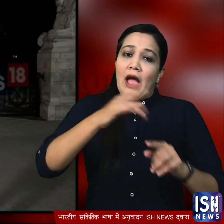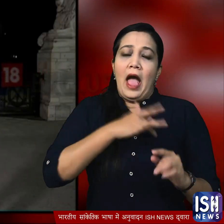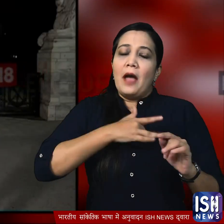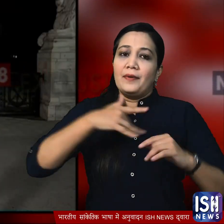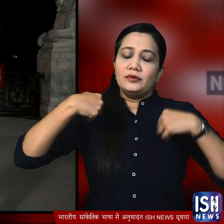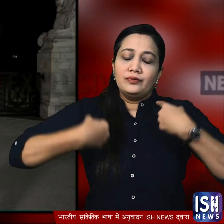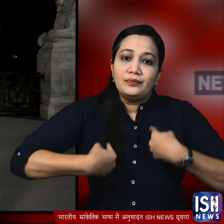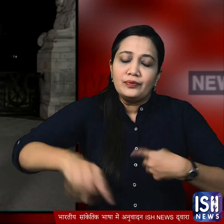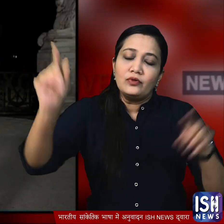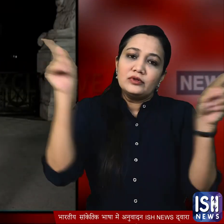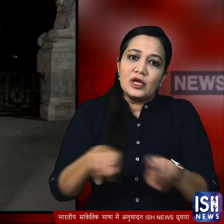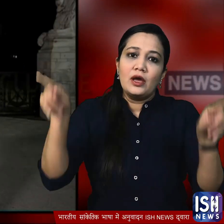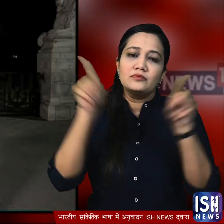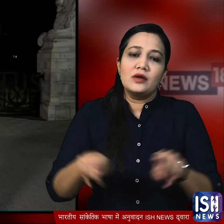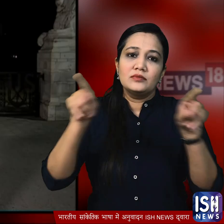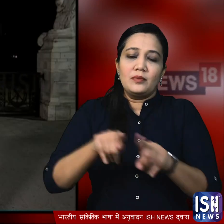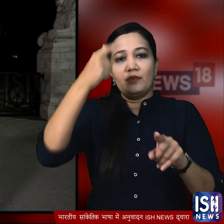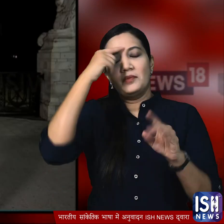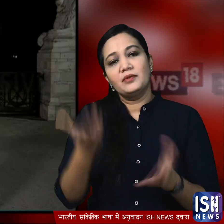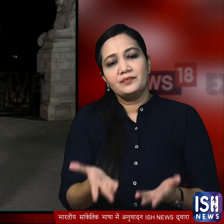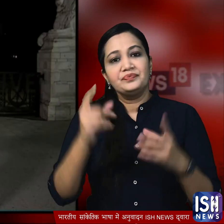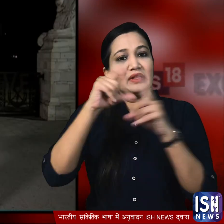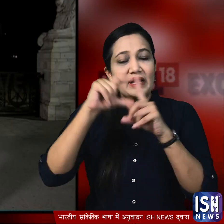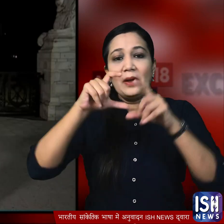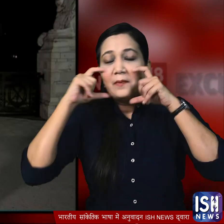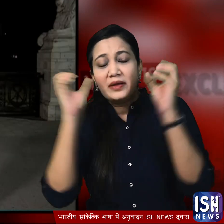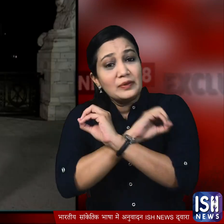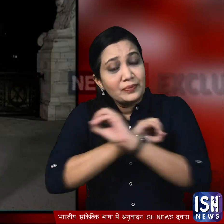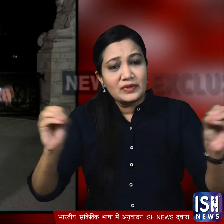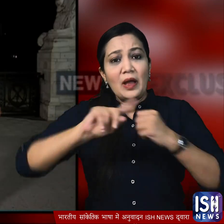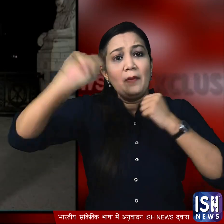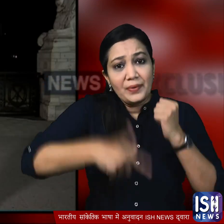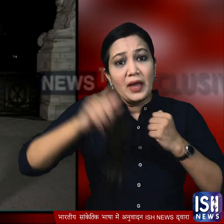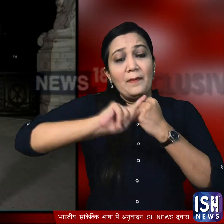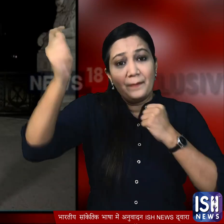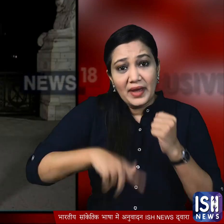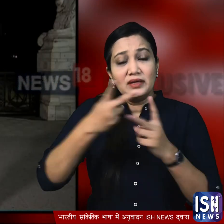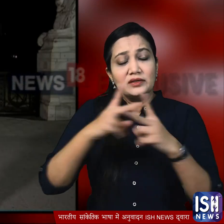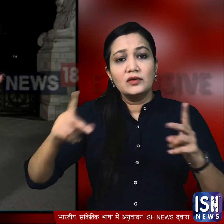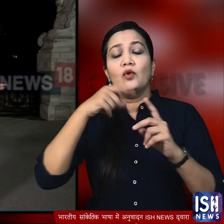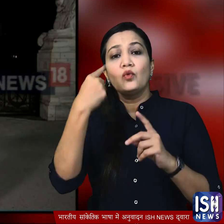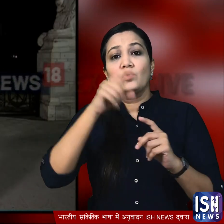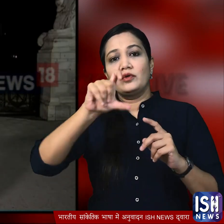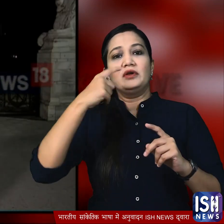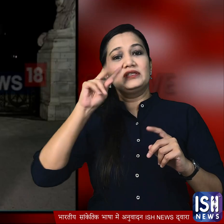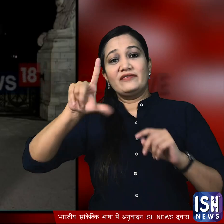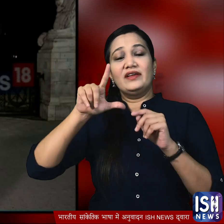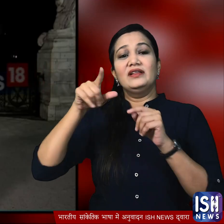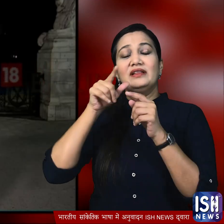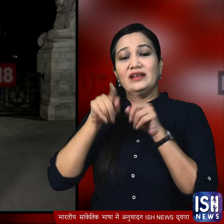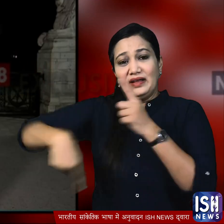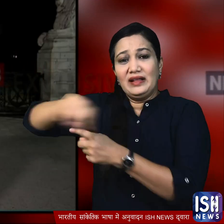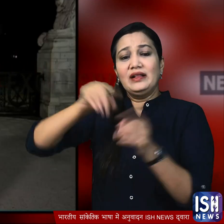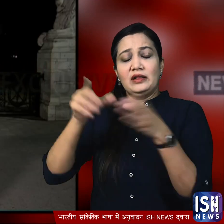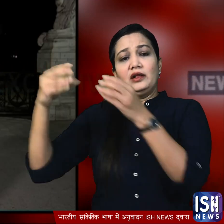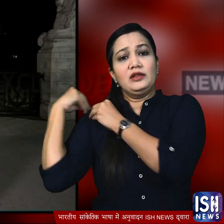आदत रोज ऐसे कांड की वजह बन रही है। दिल्ली में मास्क न लगाने वालों का चालान करने की जिम्मेदारी सिविल डिफेंस को दी गई है। बताया